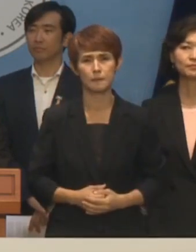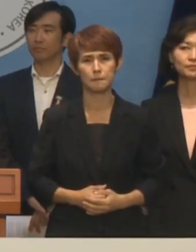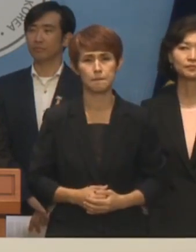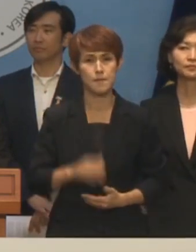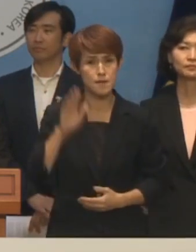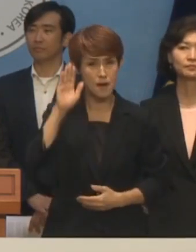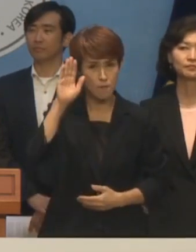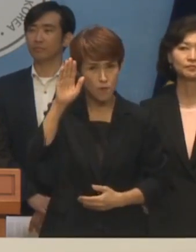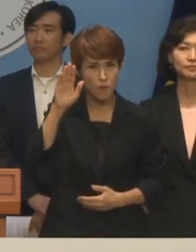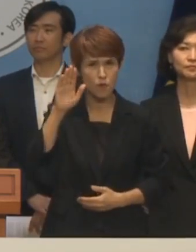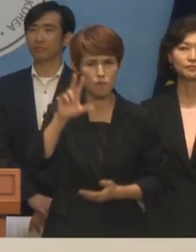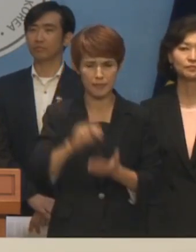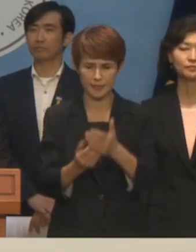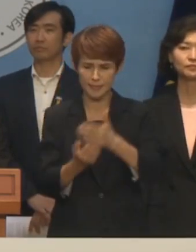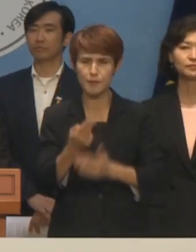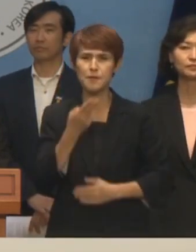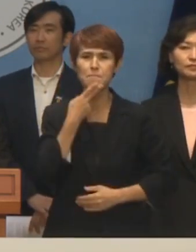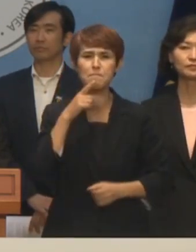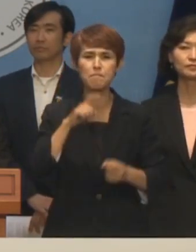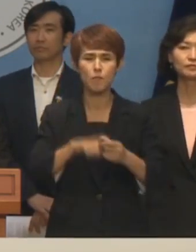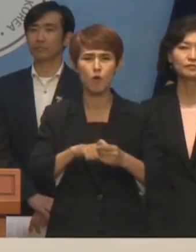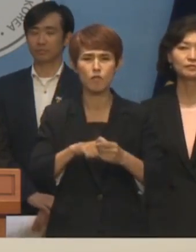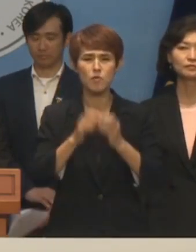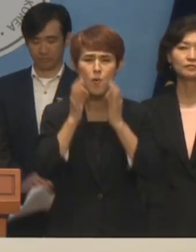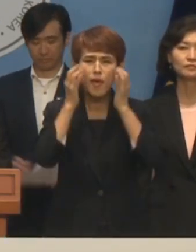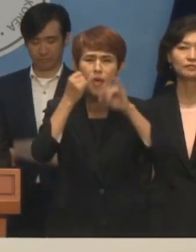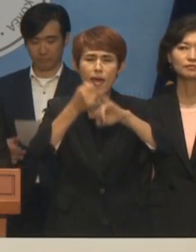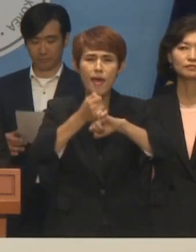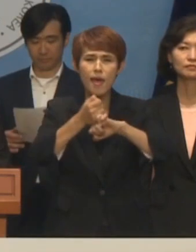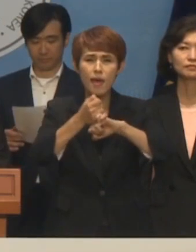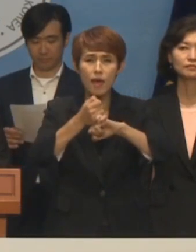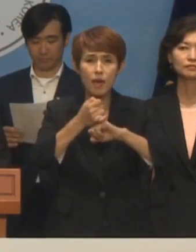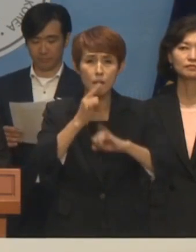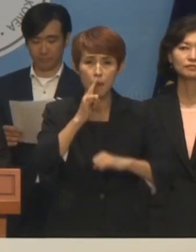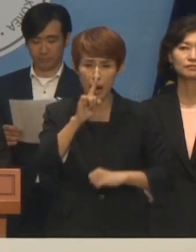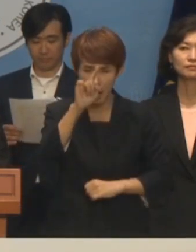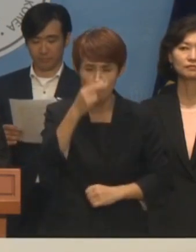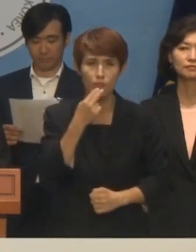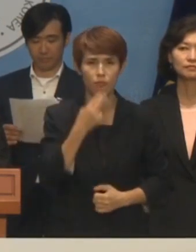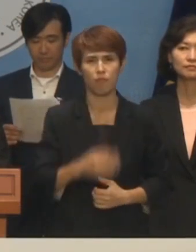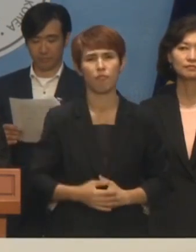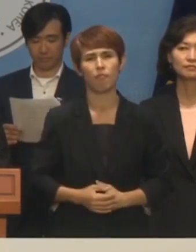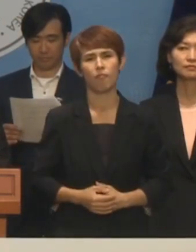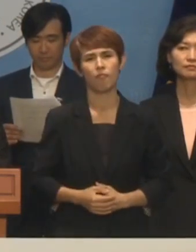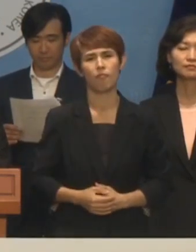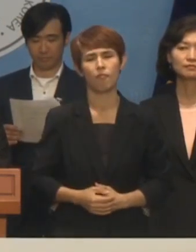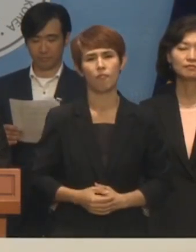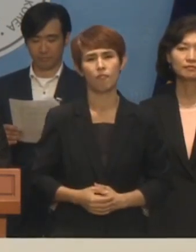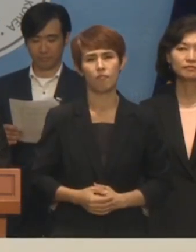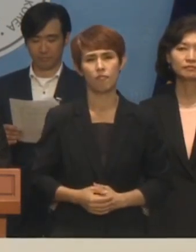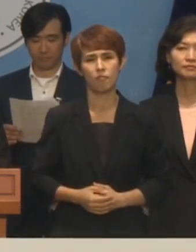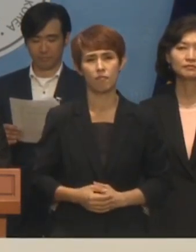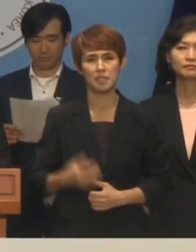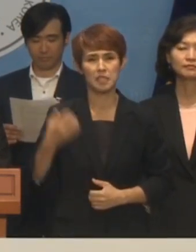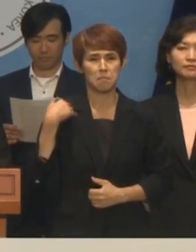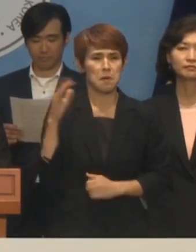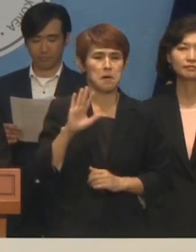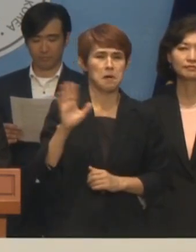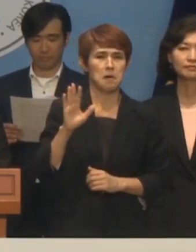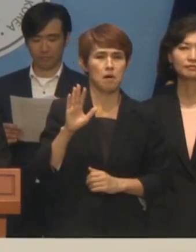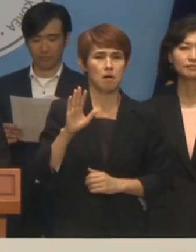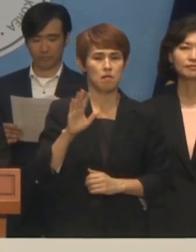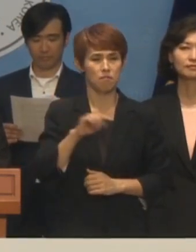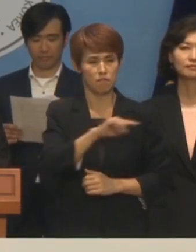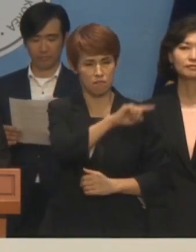앞으로는 이와 같은 일이 없도록 최선을 다하겠다는 말조차 없는 대한민국이 될 줄은 정말 몰랐습니다. 아무 책임도 지지 않으려는